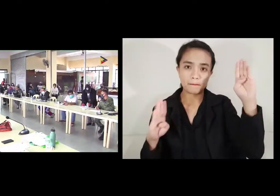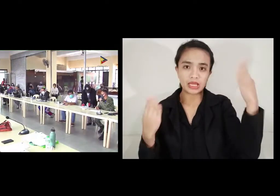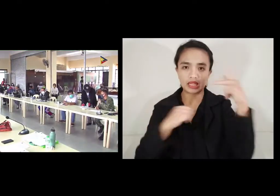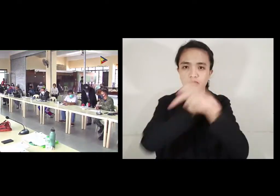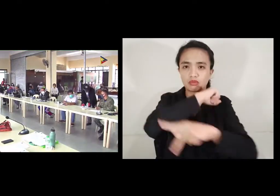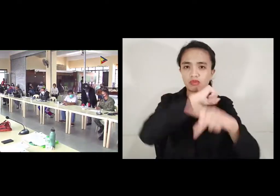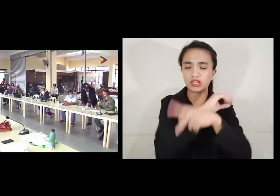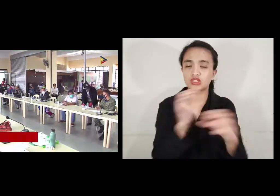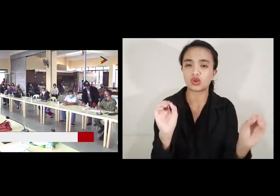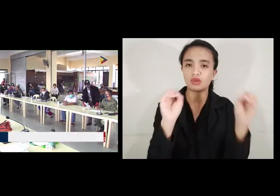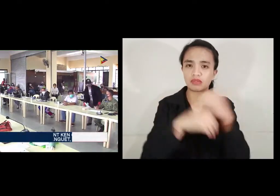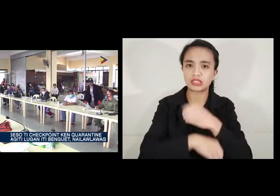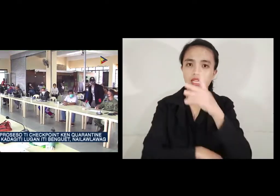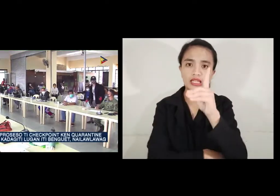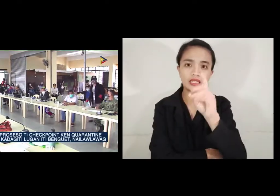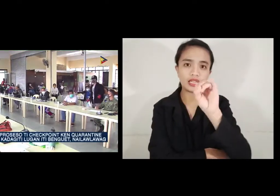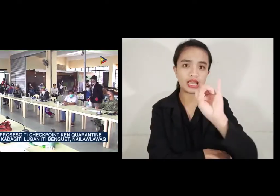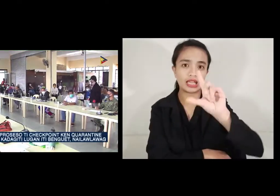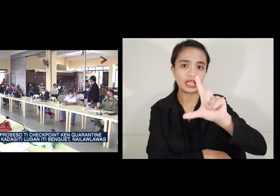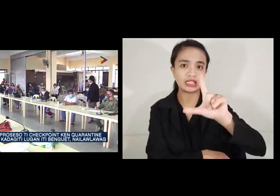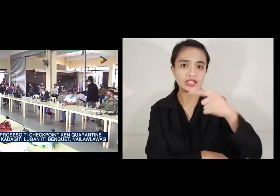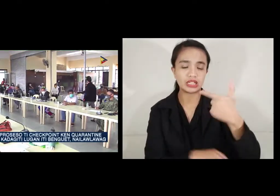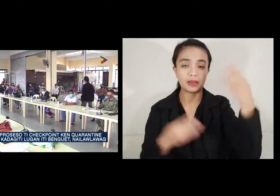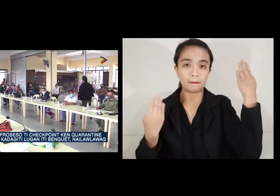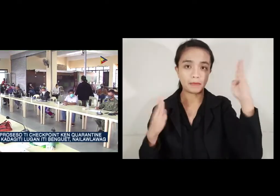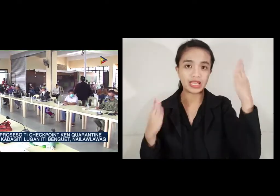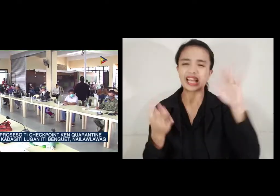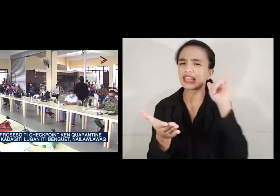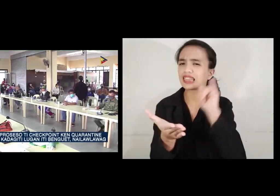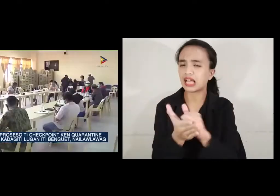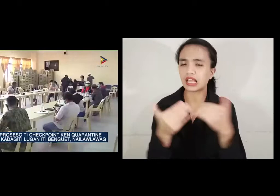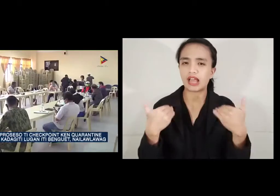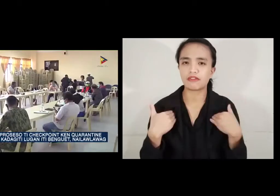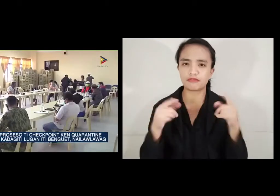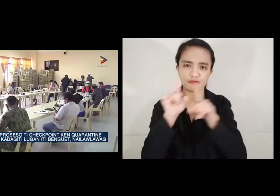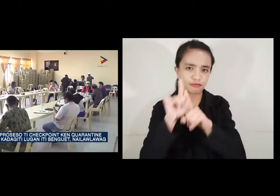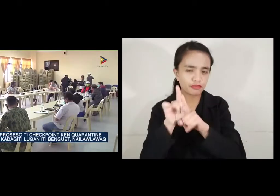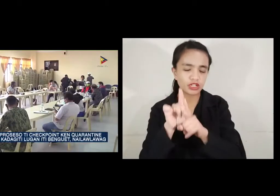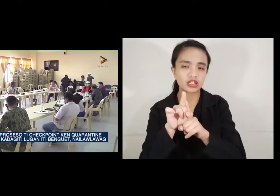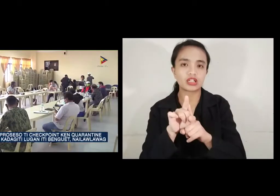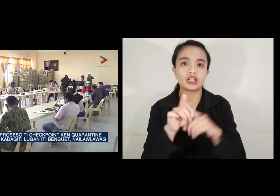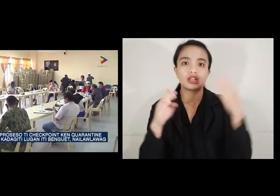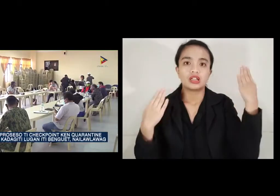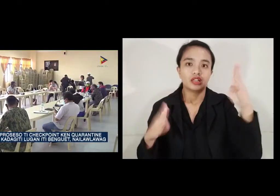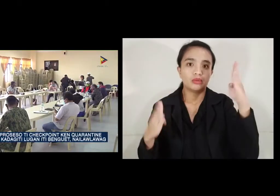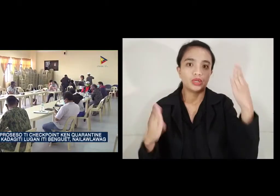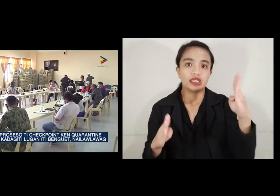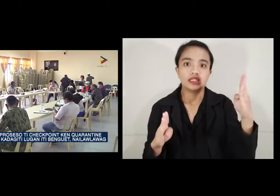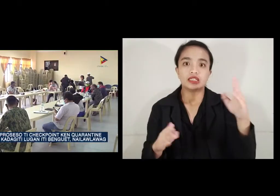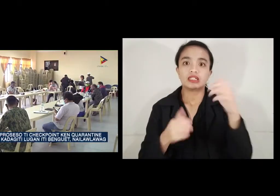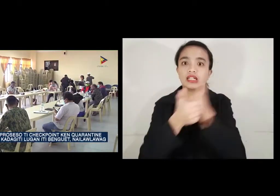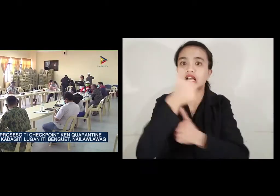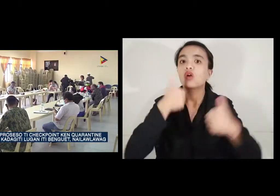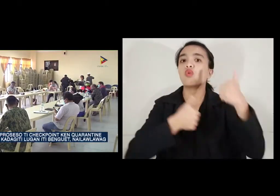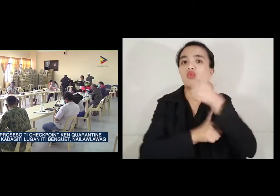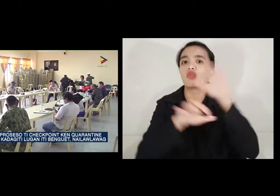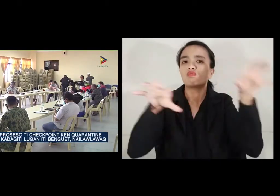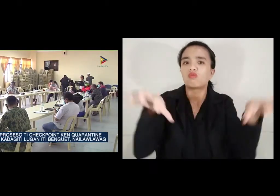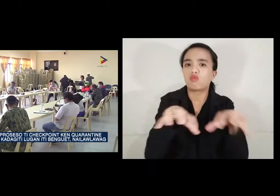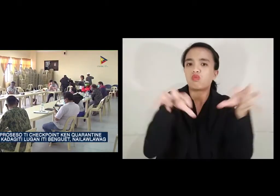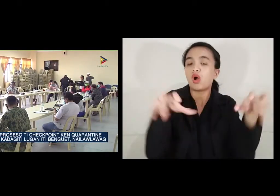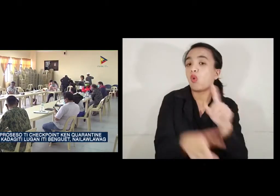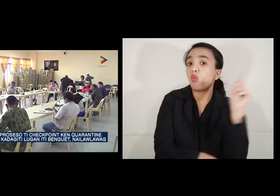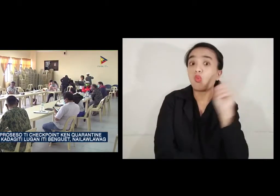Inlawlawag ti Benguet Provincial Police Office ken ti DILG Benguet kadagiti maseknan iti naipatungpal at tripnong ti Provincial Interagency Task Force